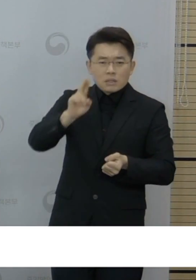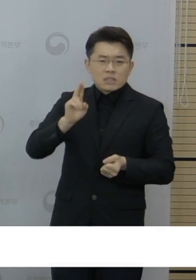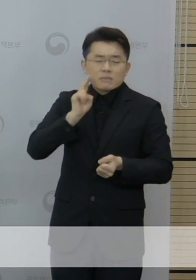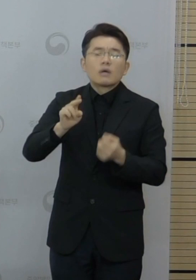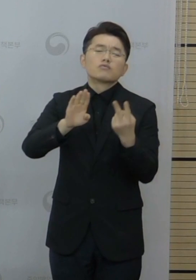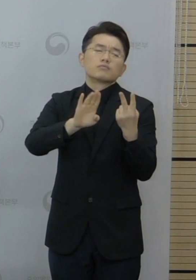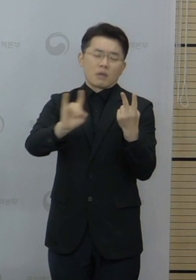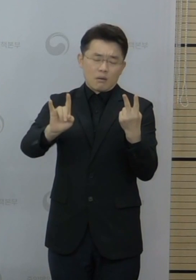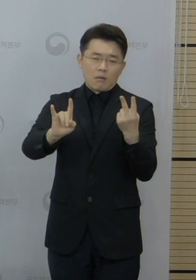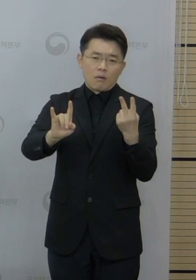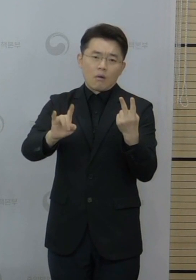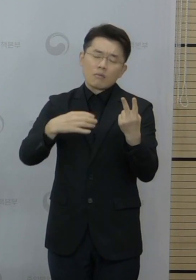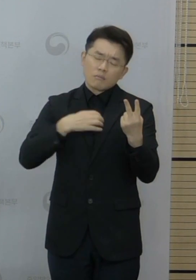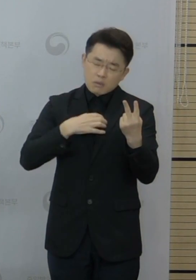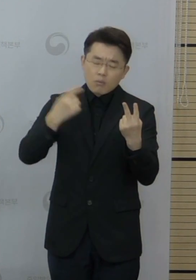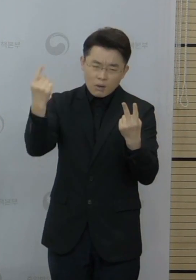있습니다.